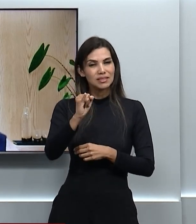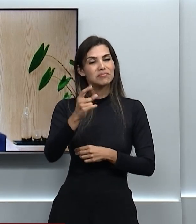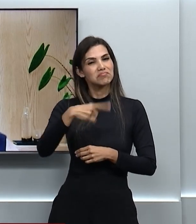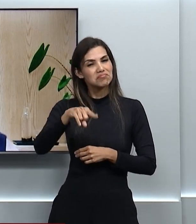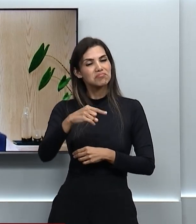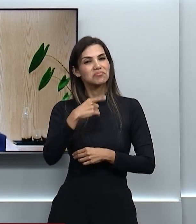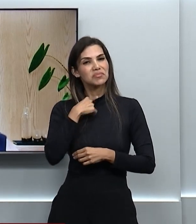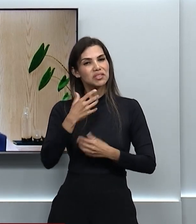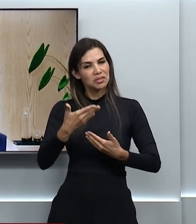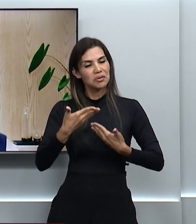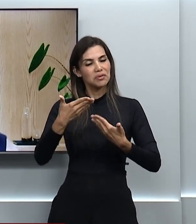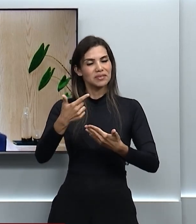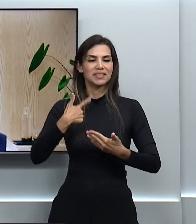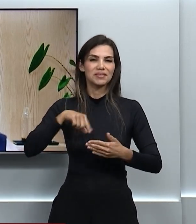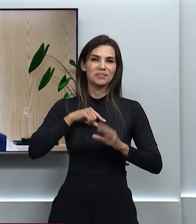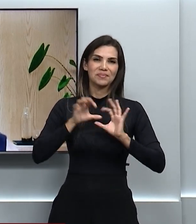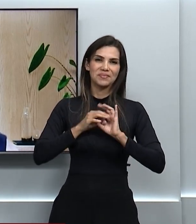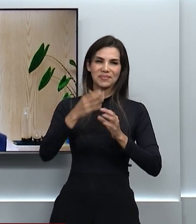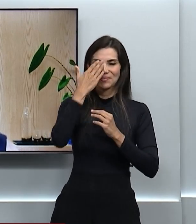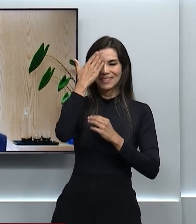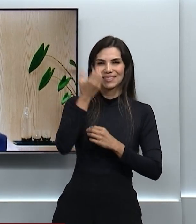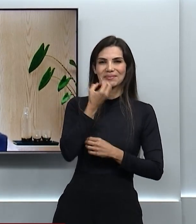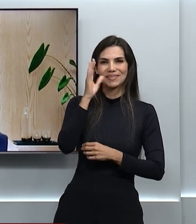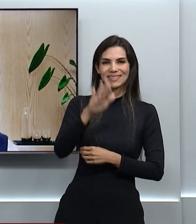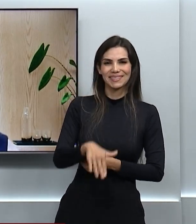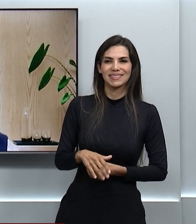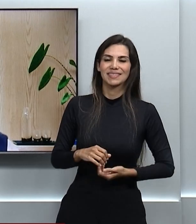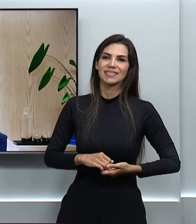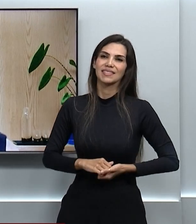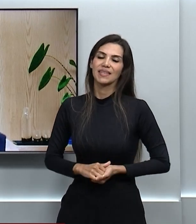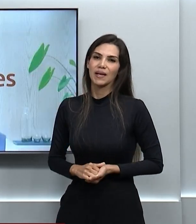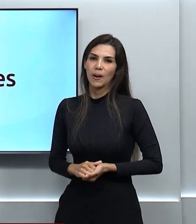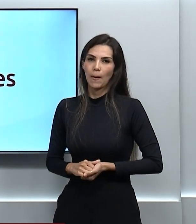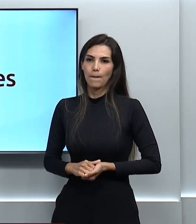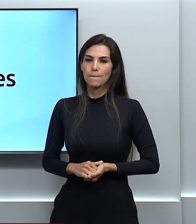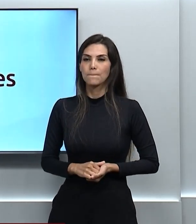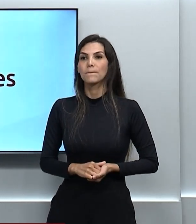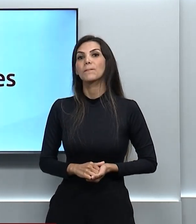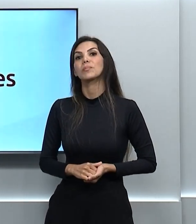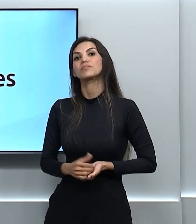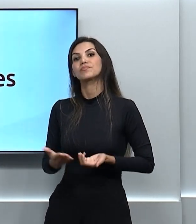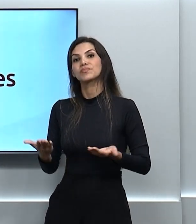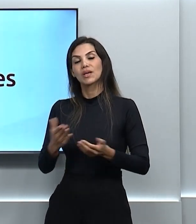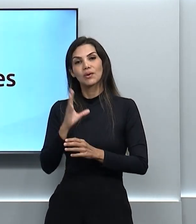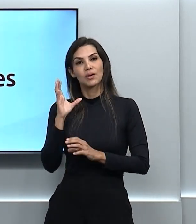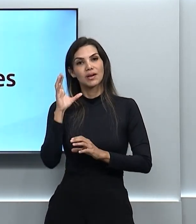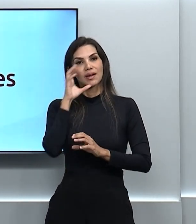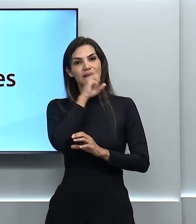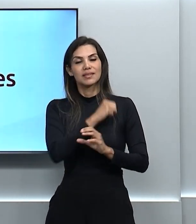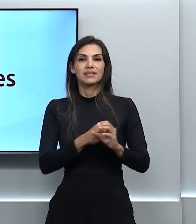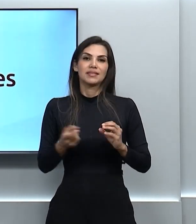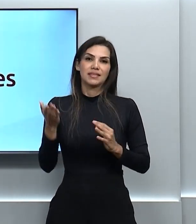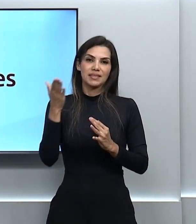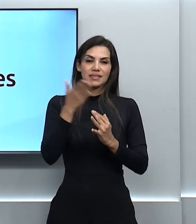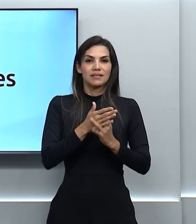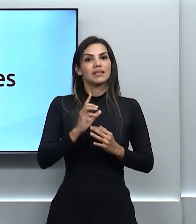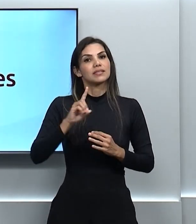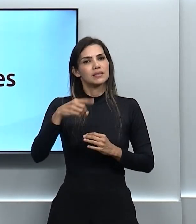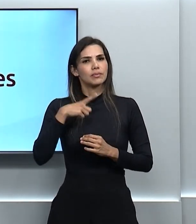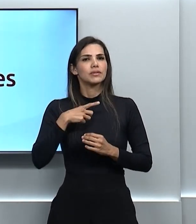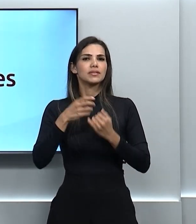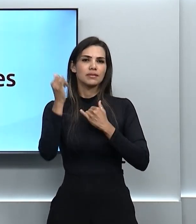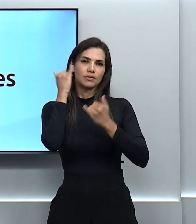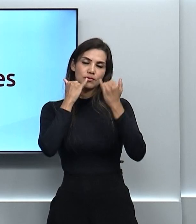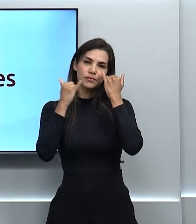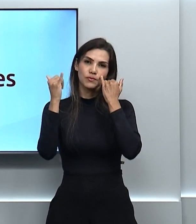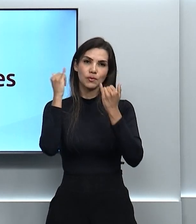nós estamos à disposição. Obrigada, boa tarde. Agora a gente vai para um rápido intervalo. Daqui a pouco tem